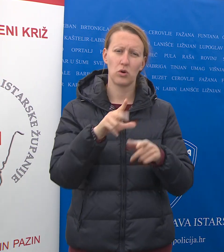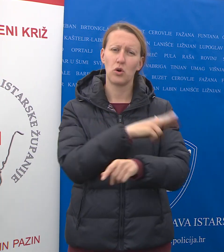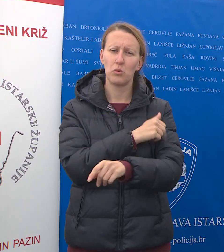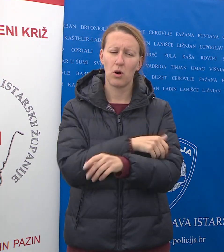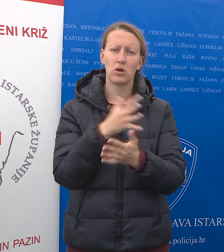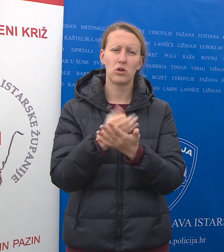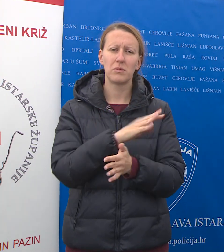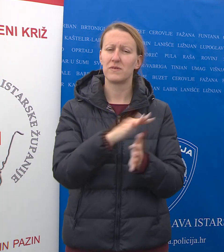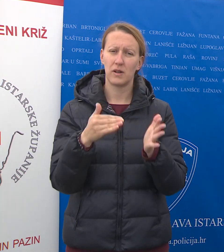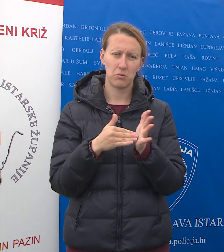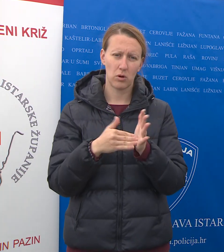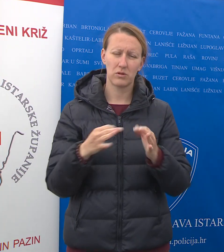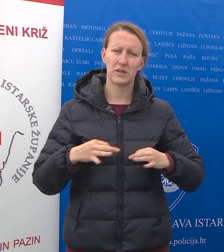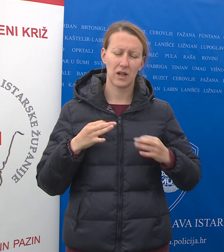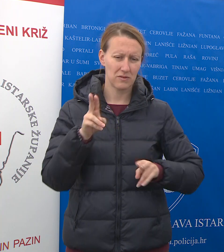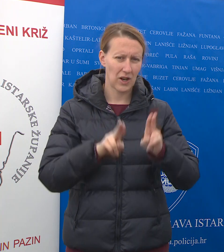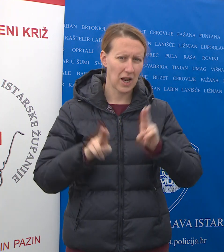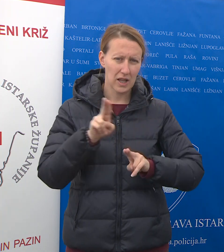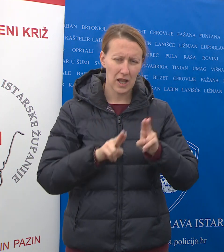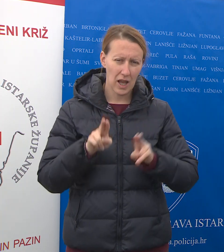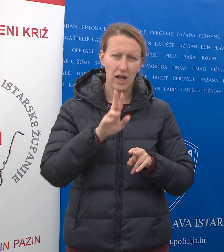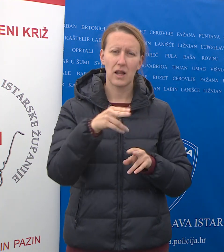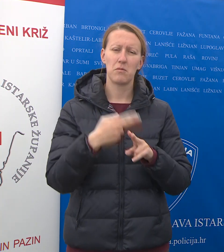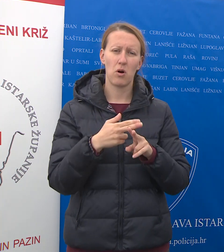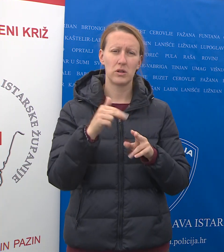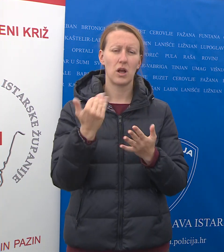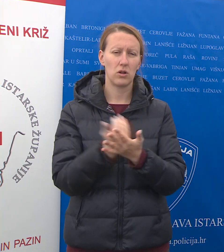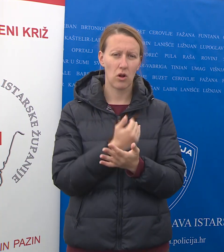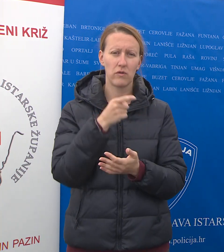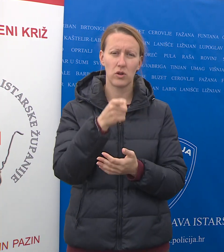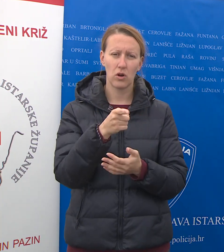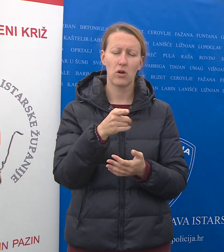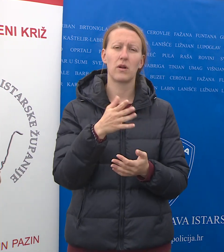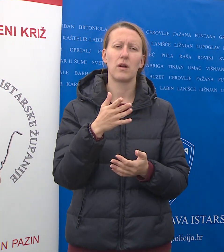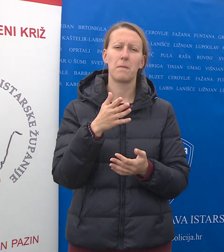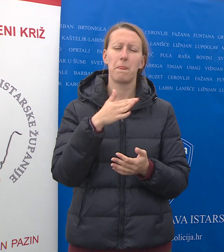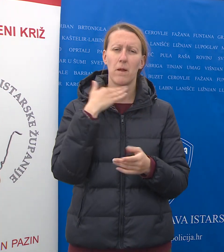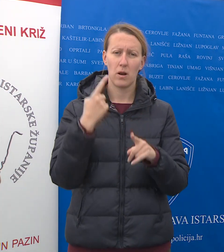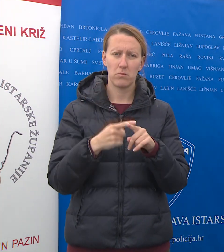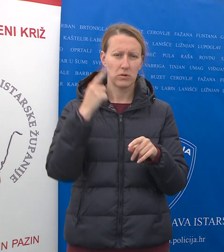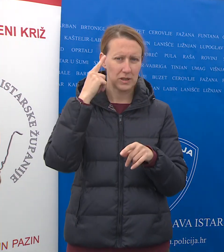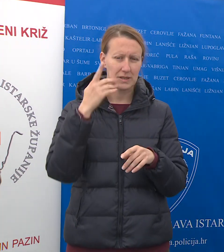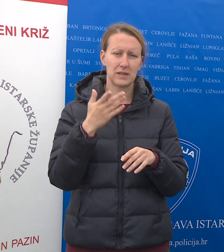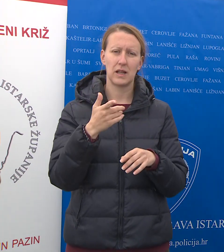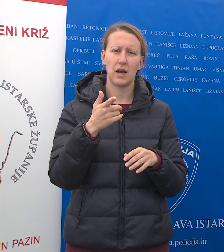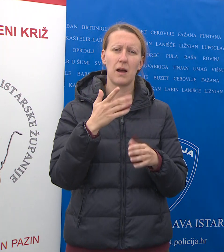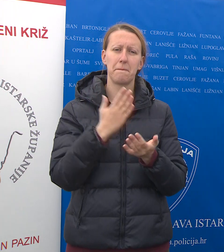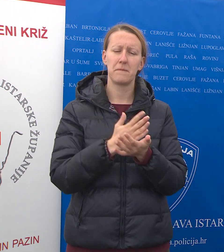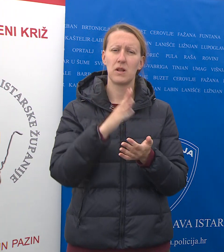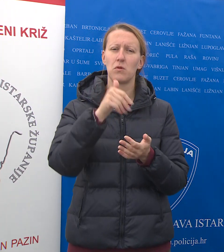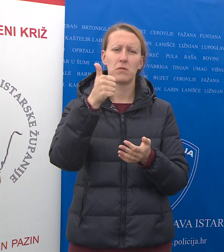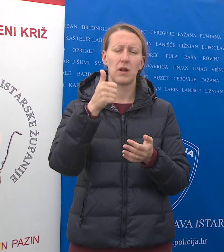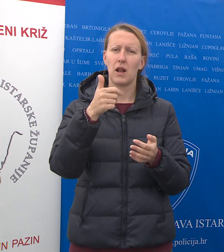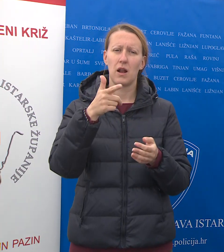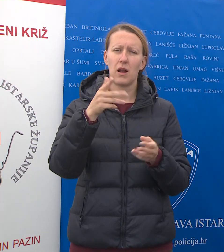osobe dobivaju svu potrebnu zdravstvenu njegu. Ta bolest je nova i ona vrlo često zna napredovati u